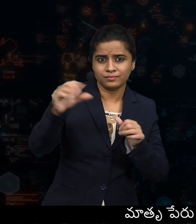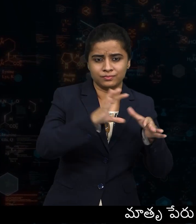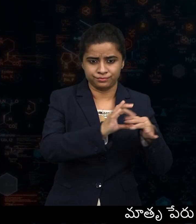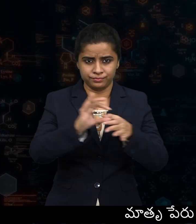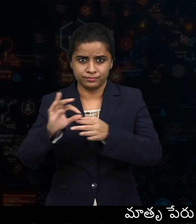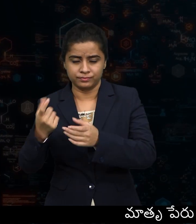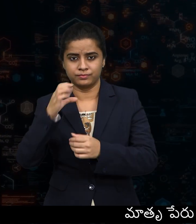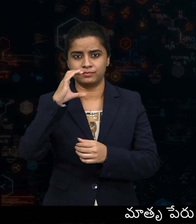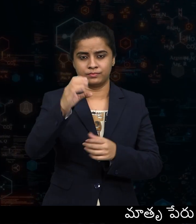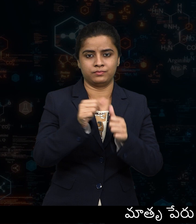పొందడానికి